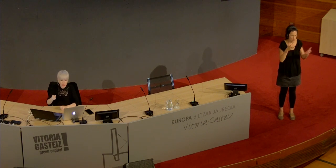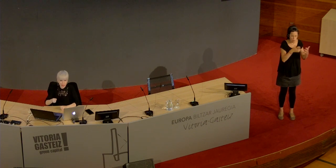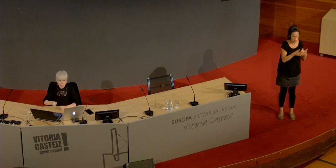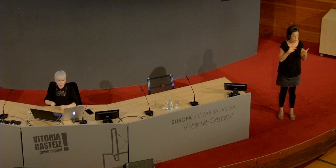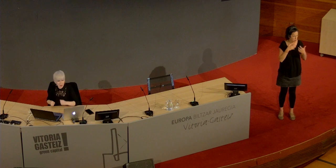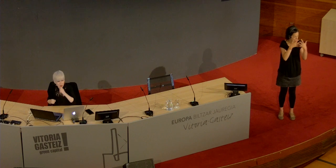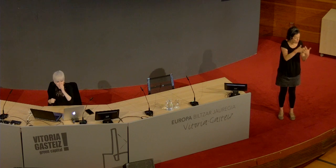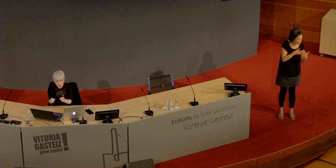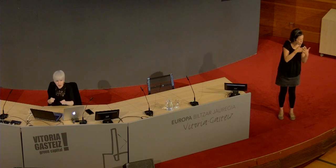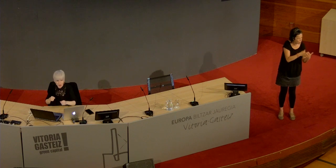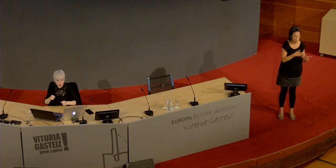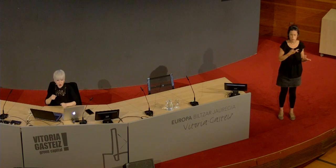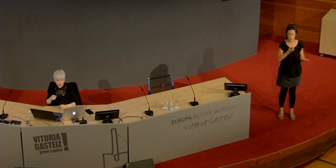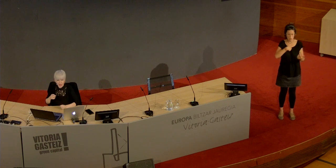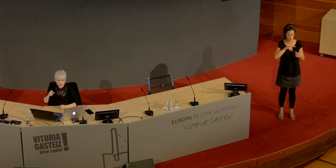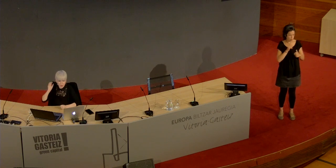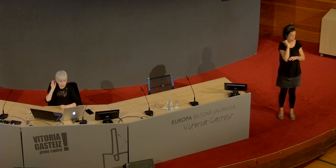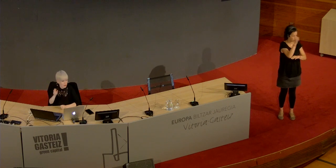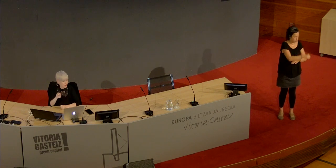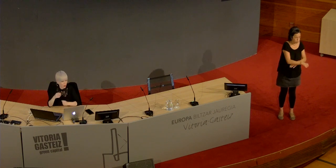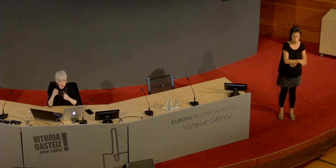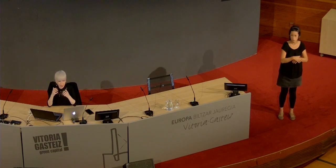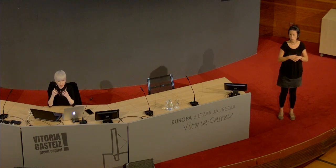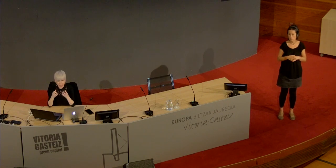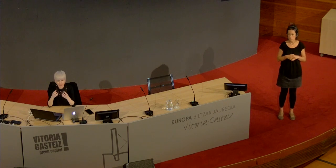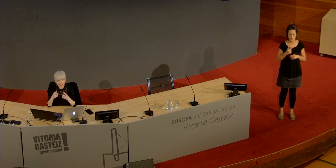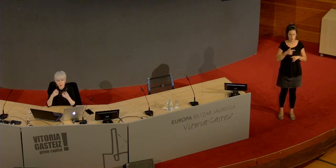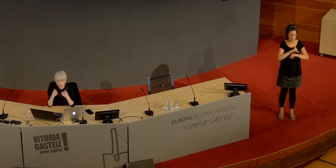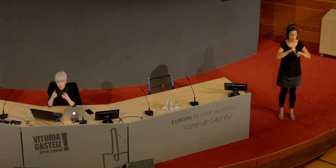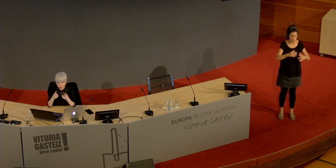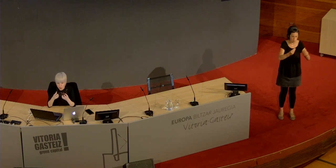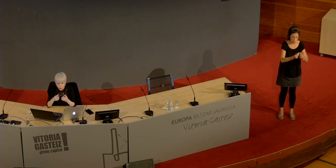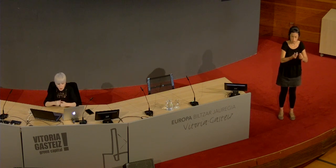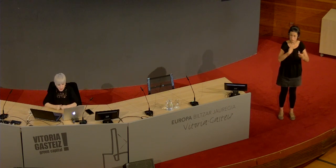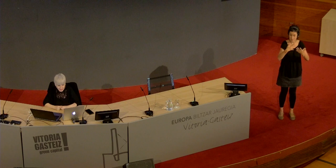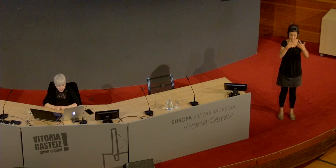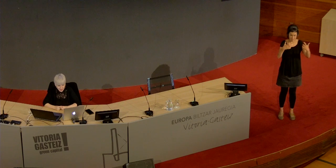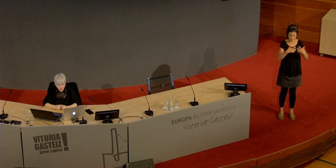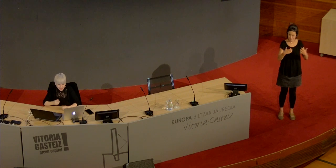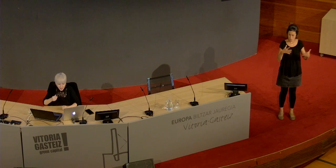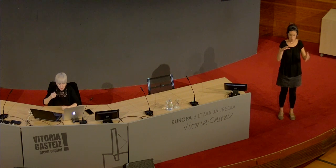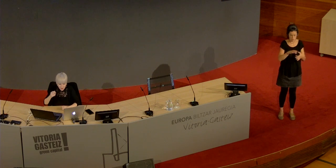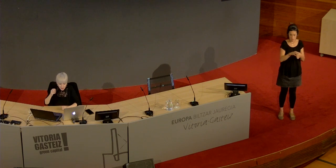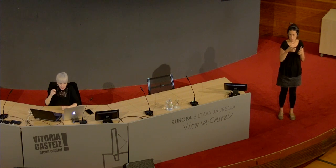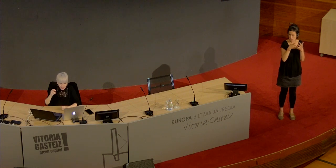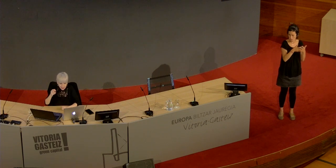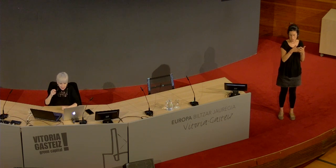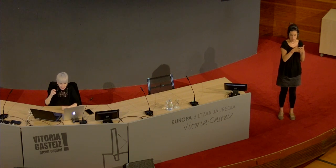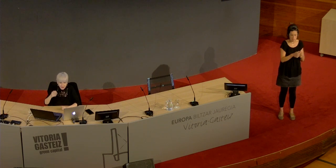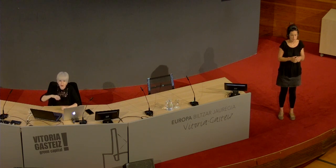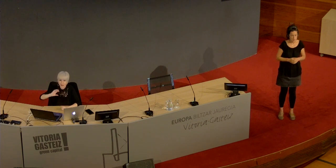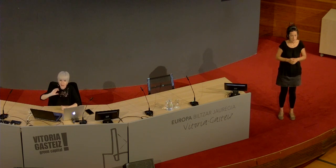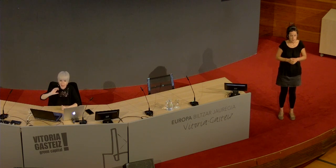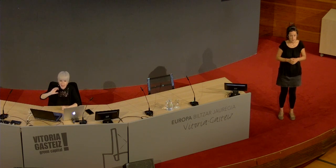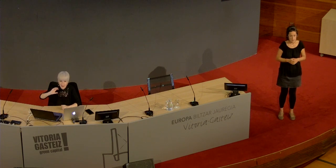contra vamos a vencerlo terminemos con era eran expresiones muy bélicas a mí me parece que